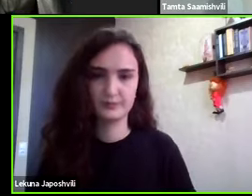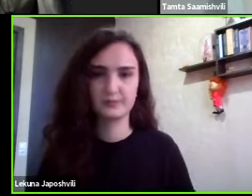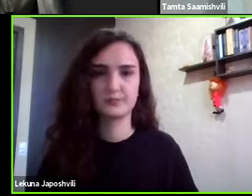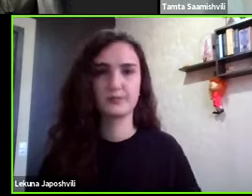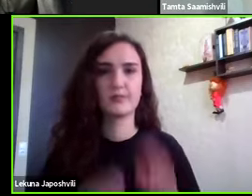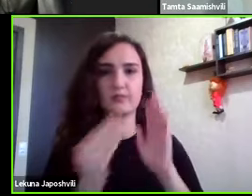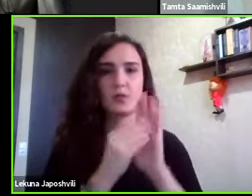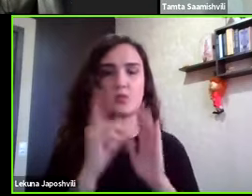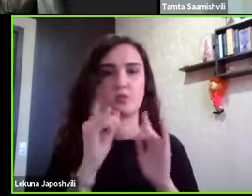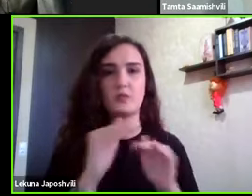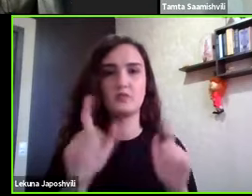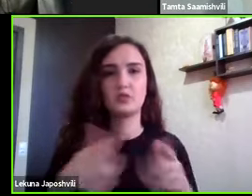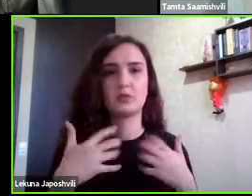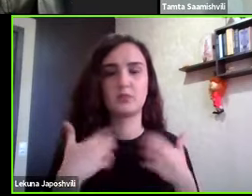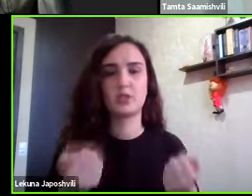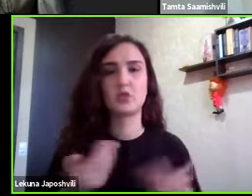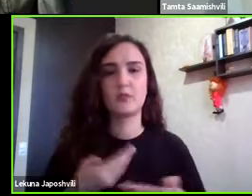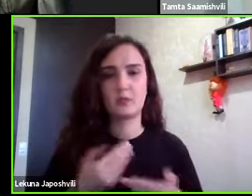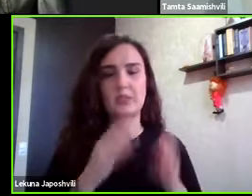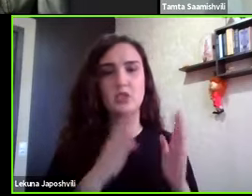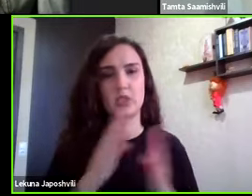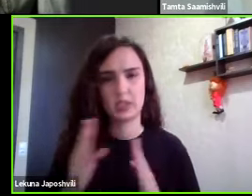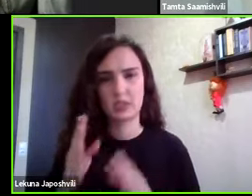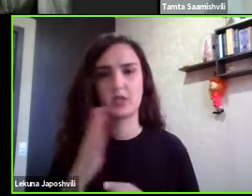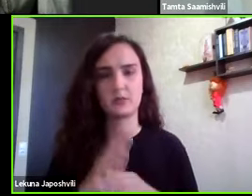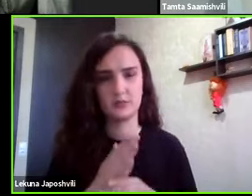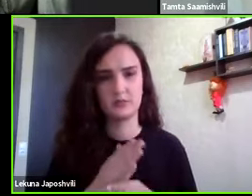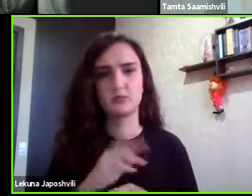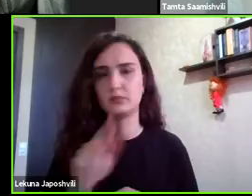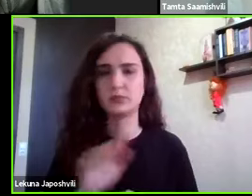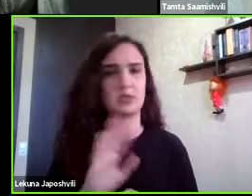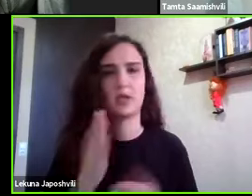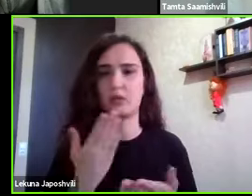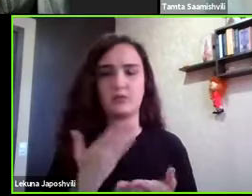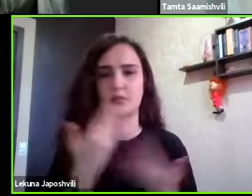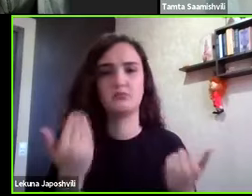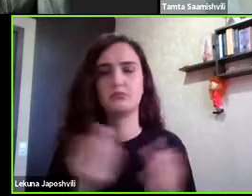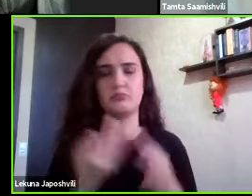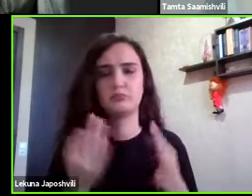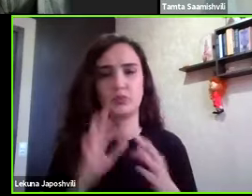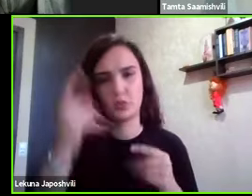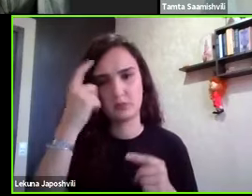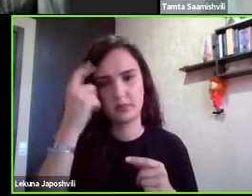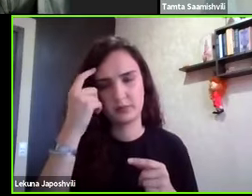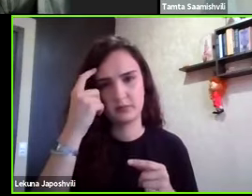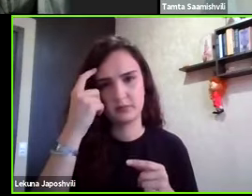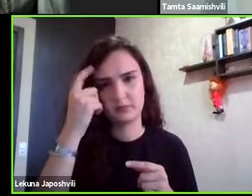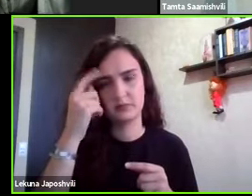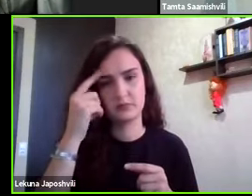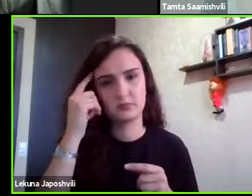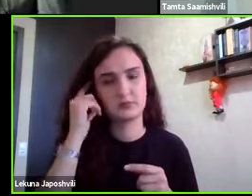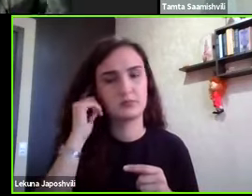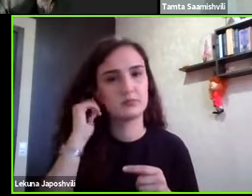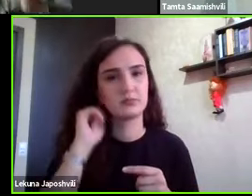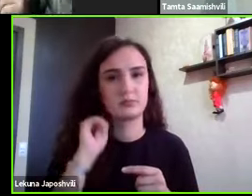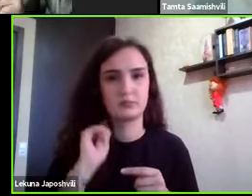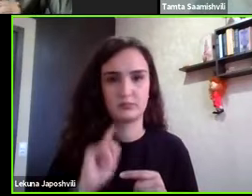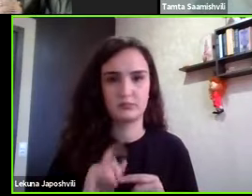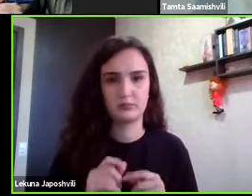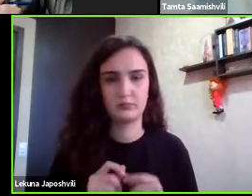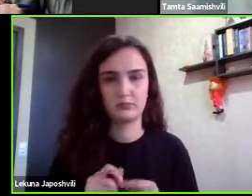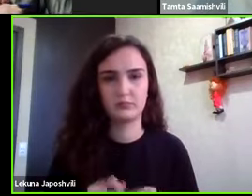რომ ბავშვი ჯანმრთელი ცხოვრებით ცხოვრობს და არ აქვს გონებრივი, ანუ დიახ, ძალიან